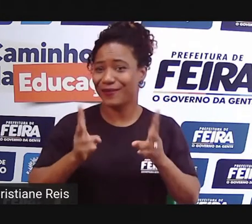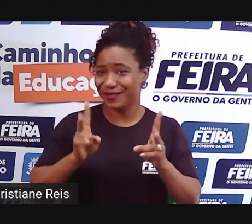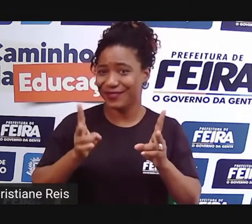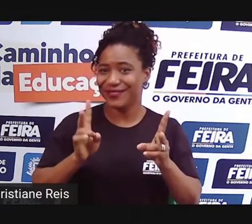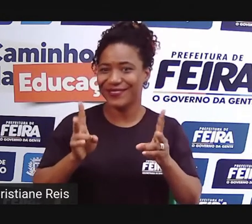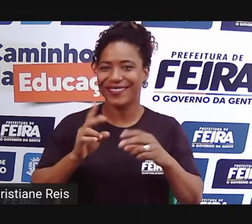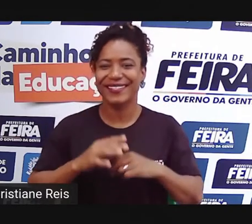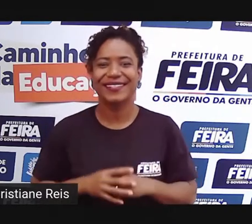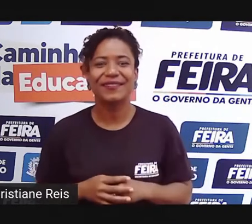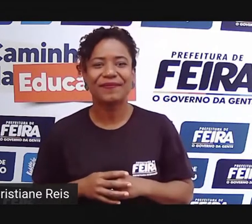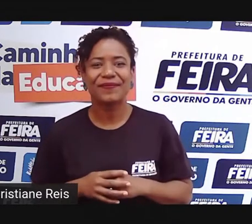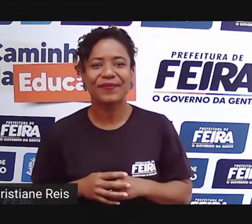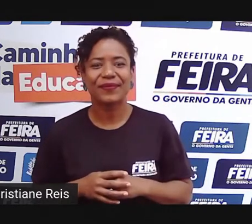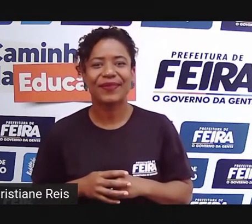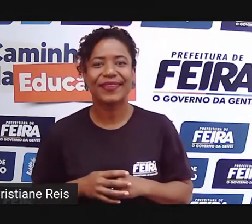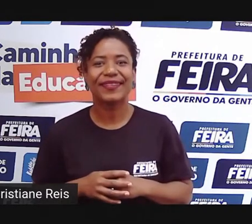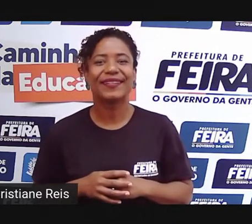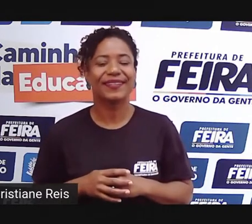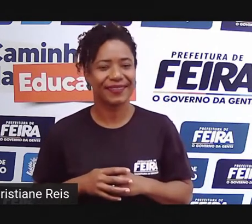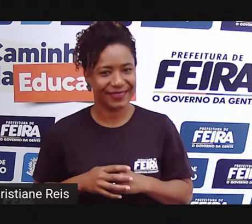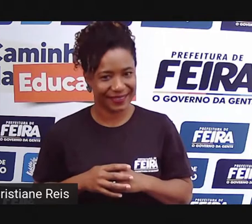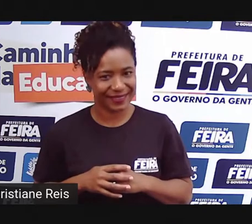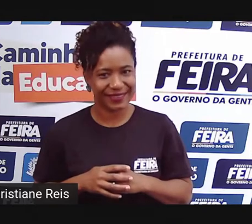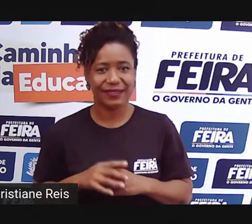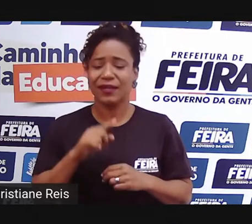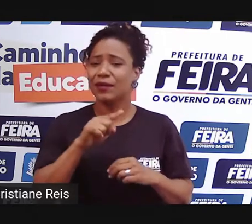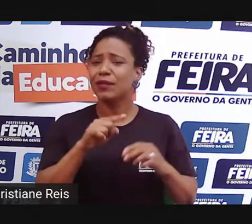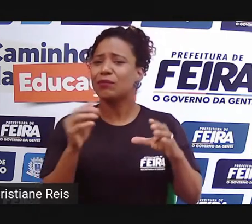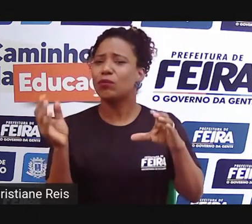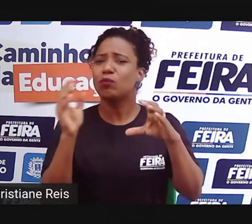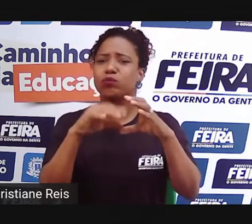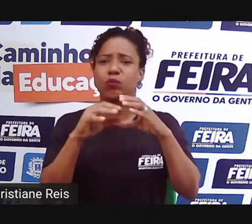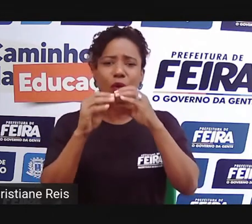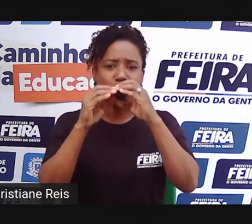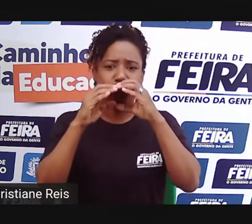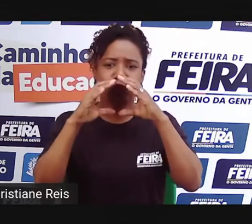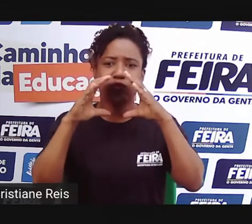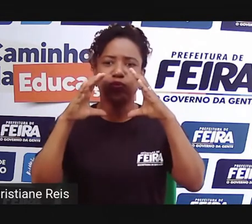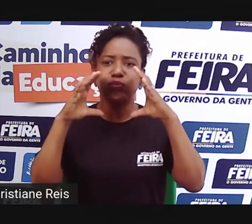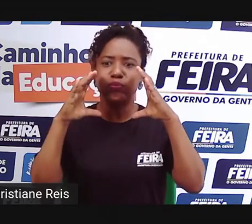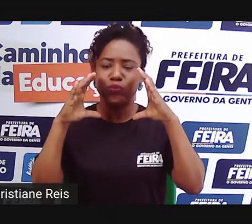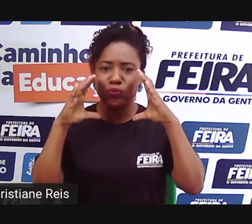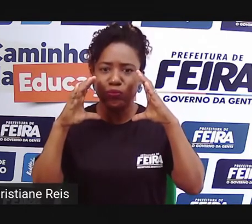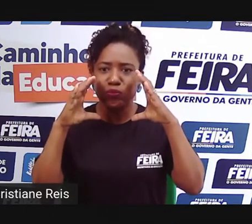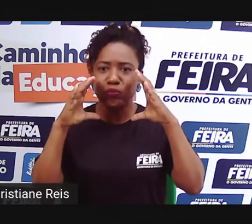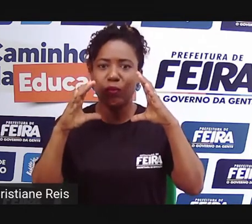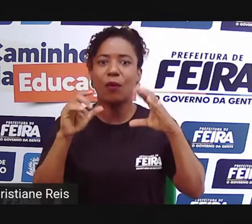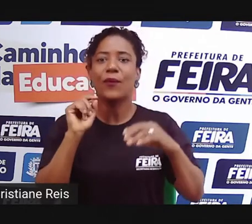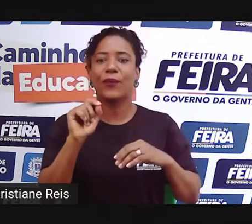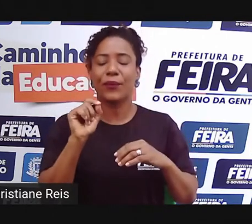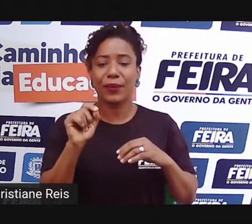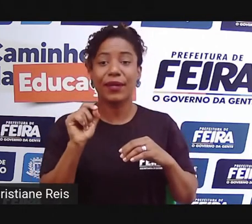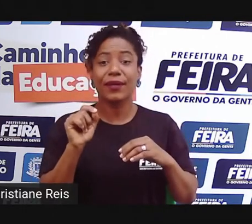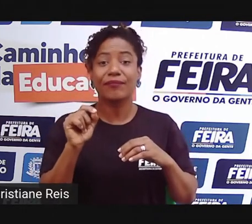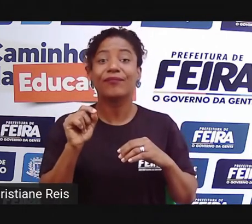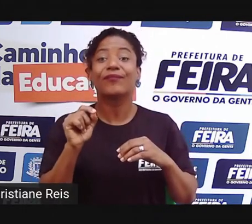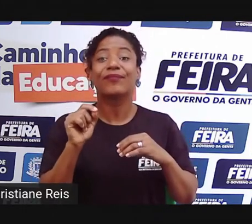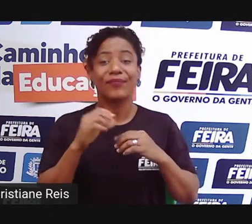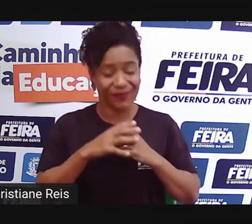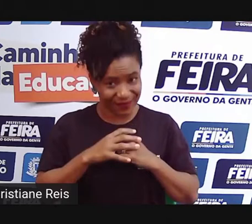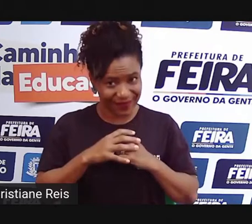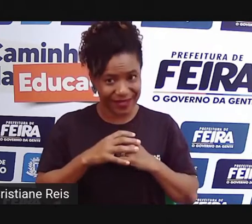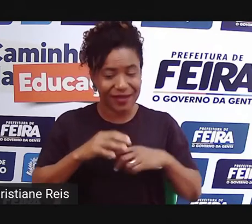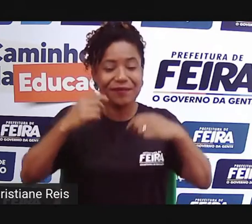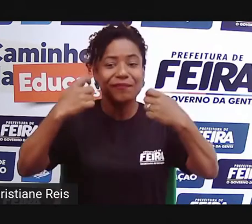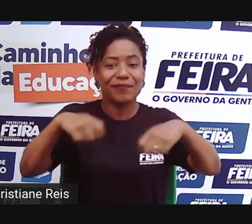Meninada, o que que eu coloquei aqui dentro dessa bexiga, hein? Conta pra mim o que que a gente